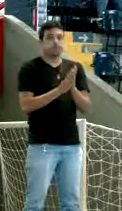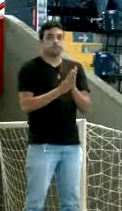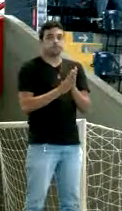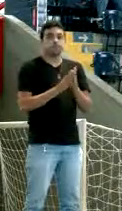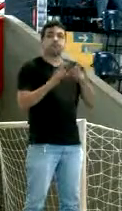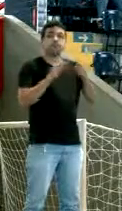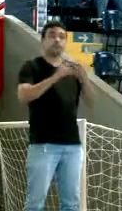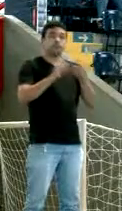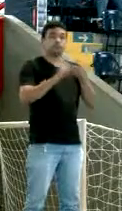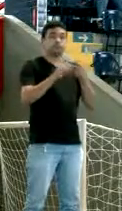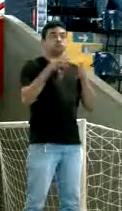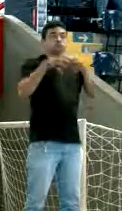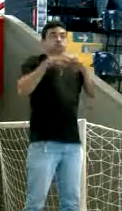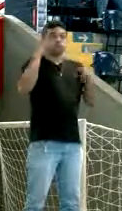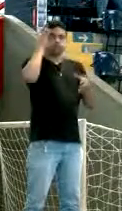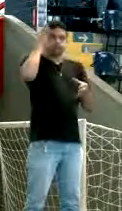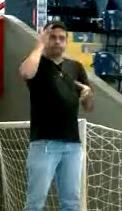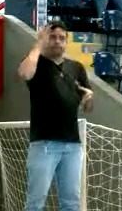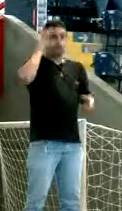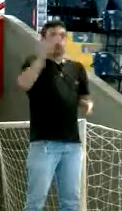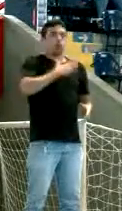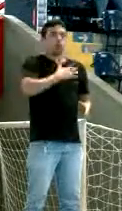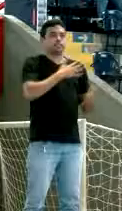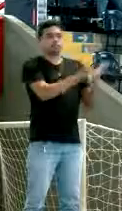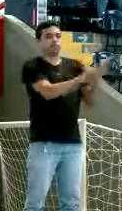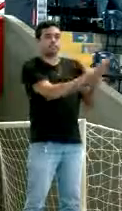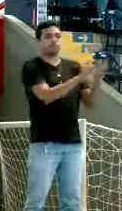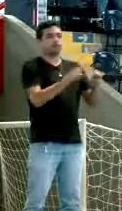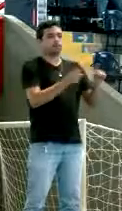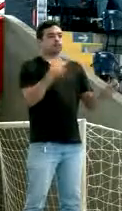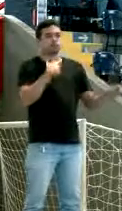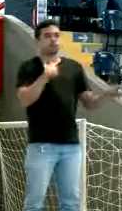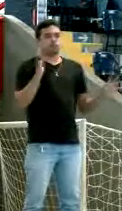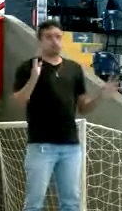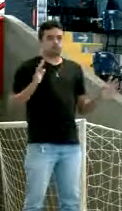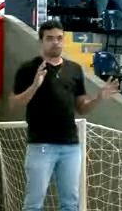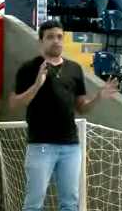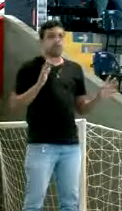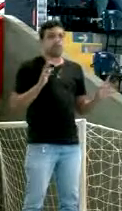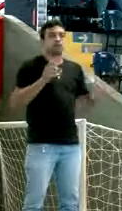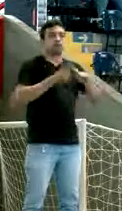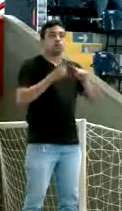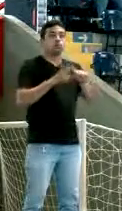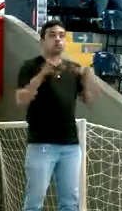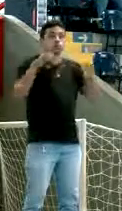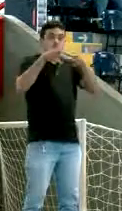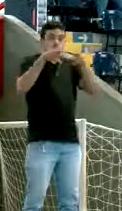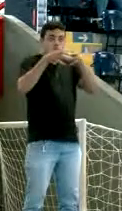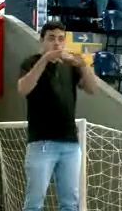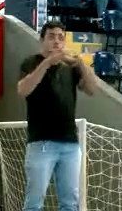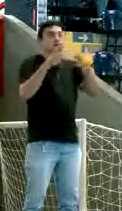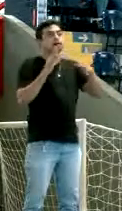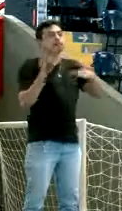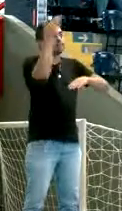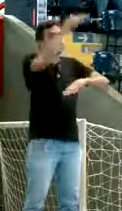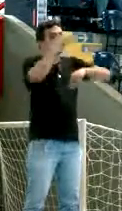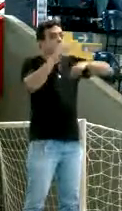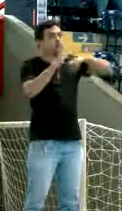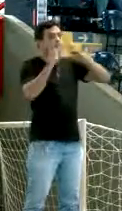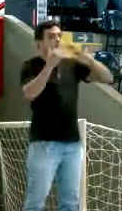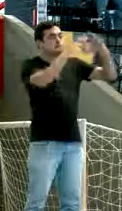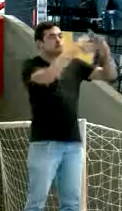A elite gostava de samba, mas não podia gostar de samba. A elite queria subir o morro, mas não